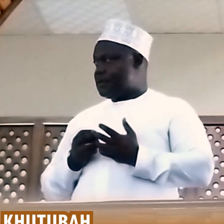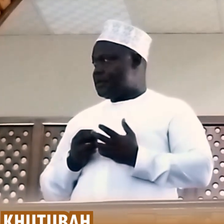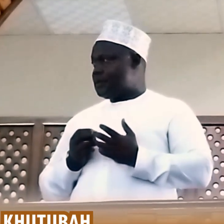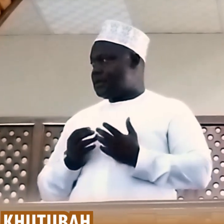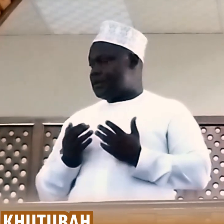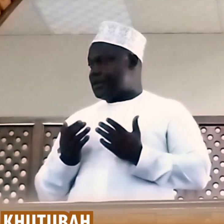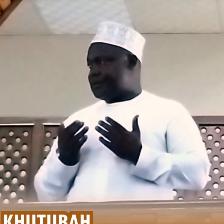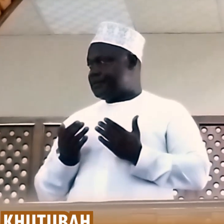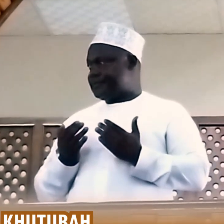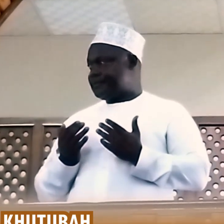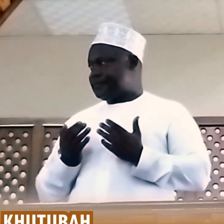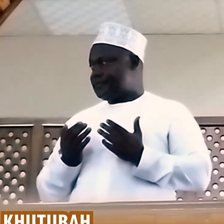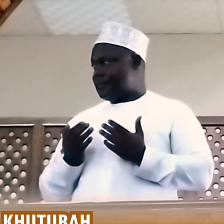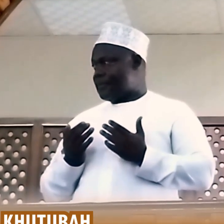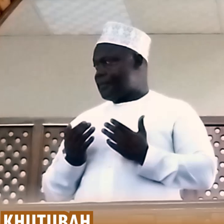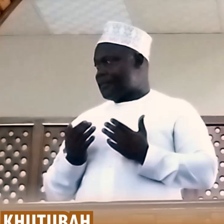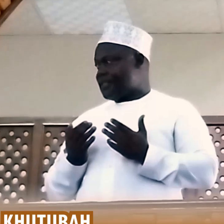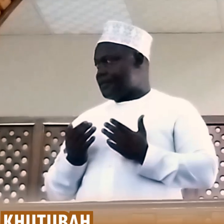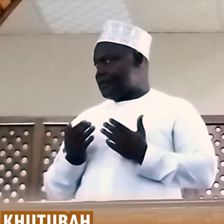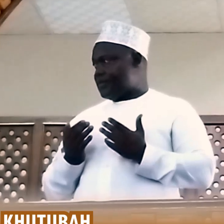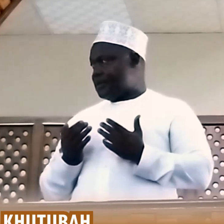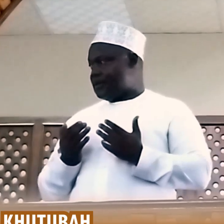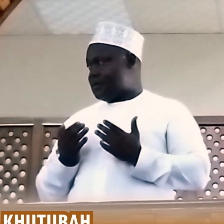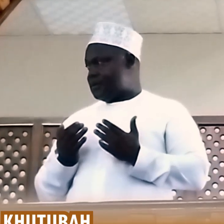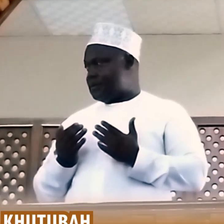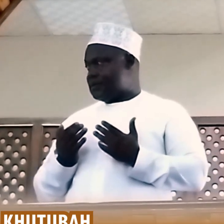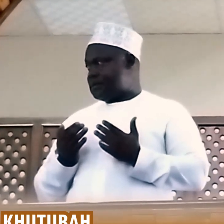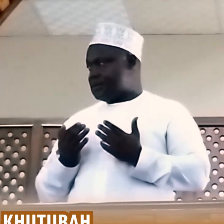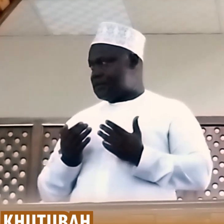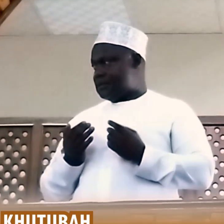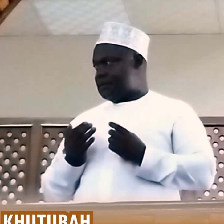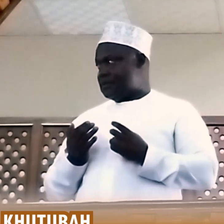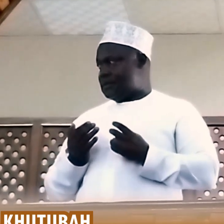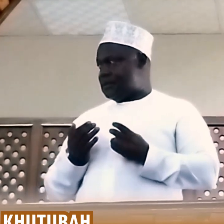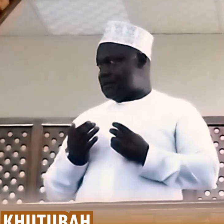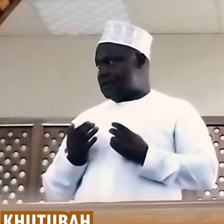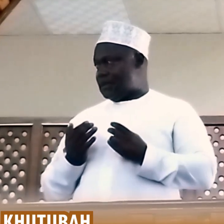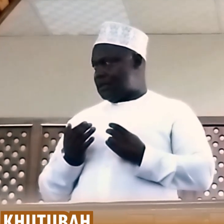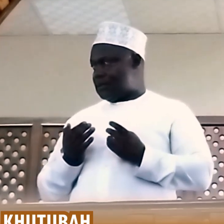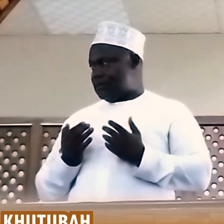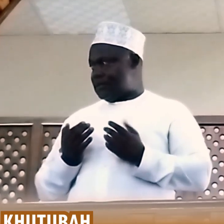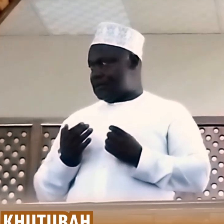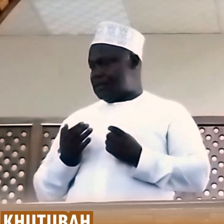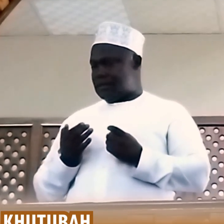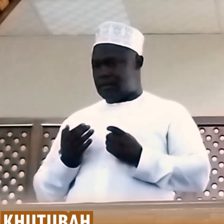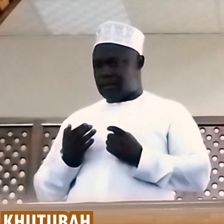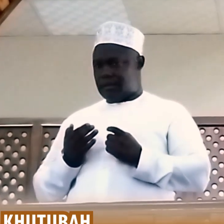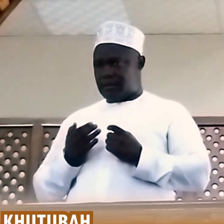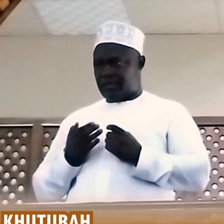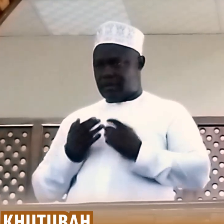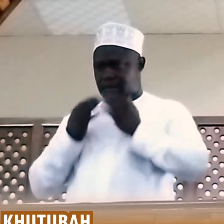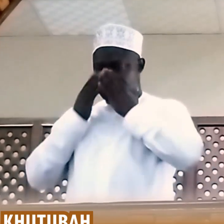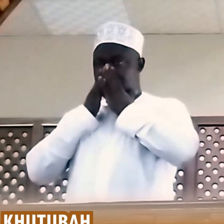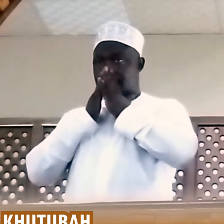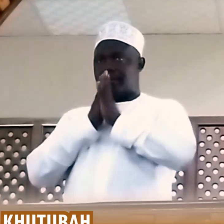إلا قضيتها برحمتك يا أرحم الراحمين وصلى الله على سيدنا محمد وعلى آله وصحبه أجمعين